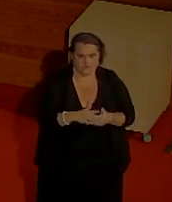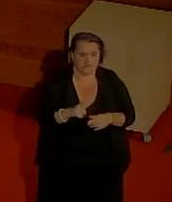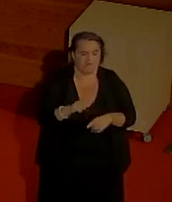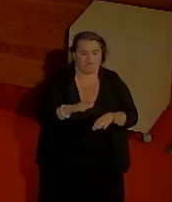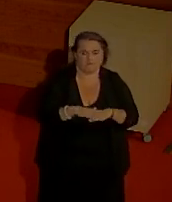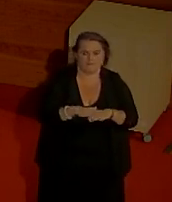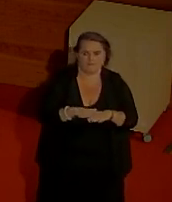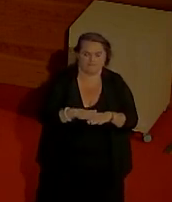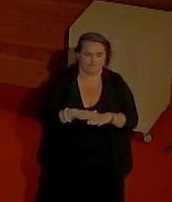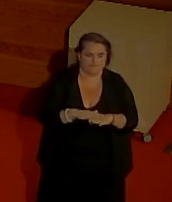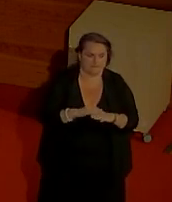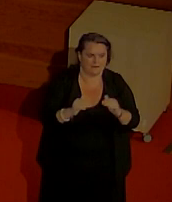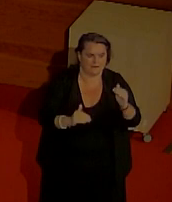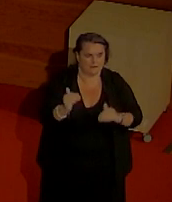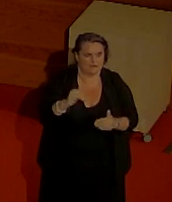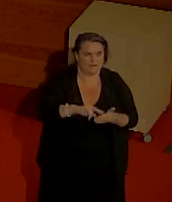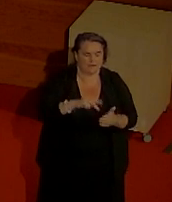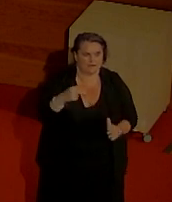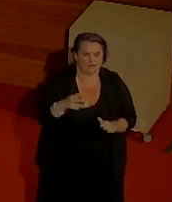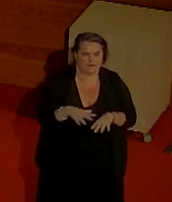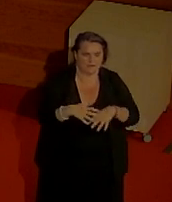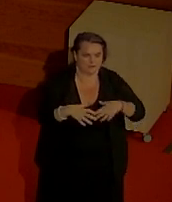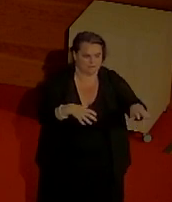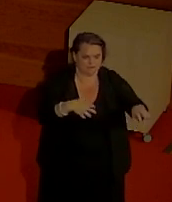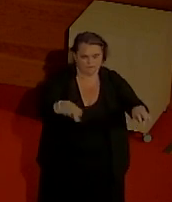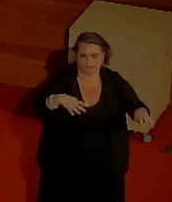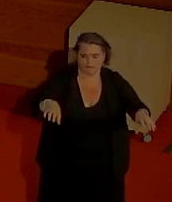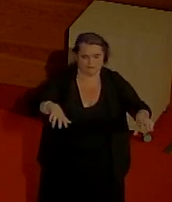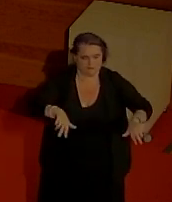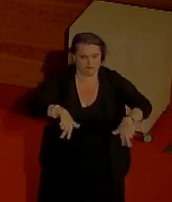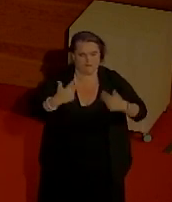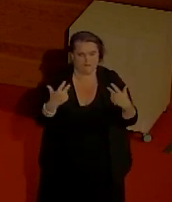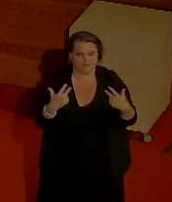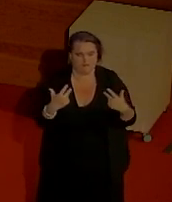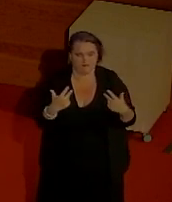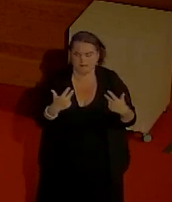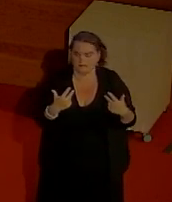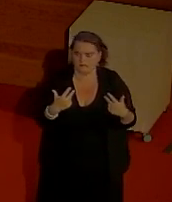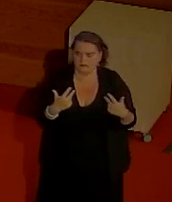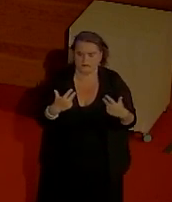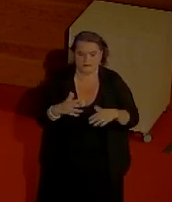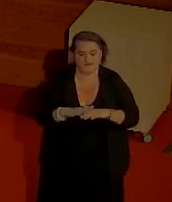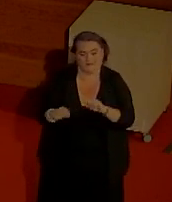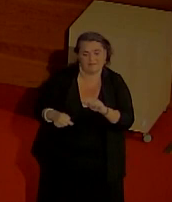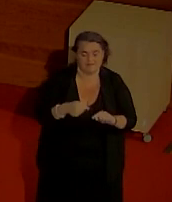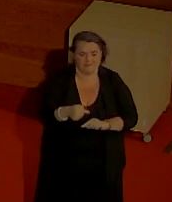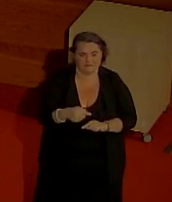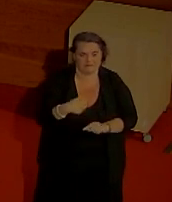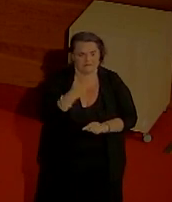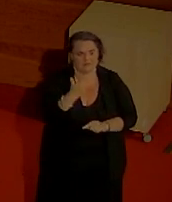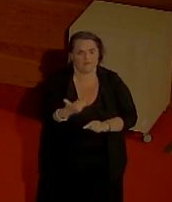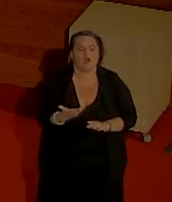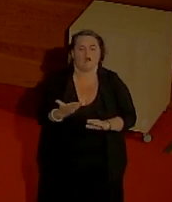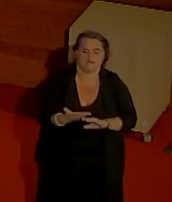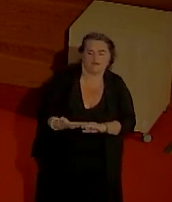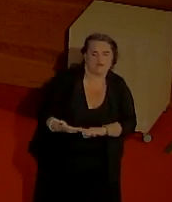llamamos sesgos de la tecnología y que contribuyen a asentar eh determinados clichés